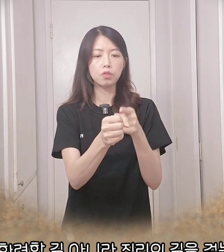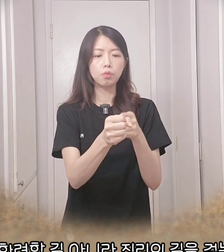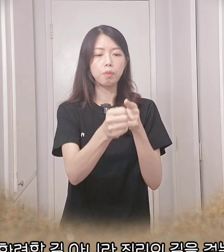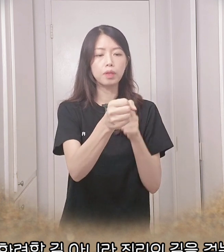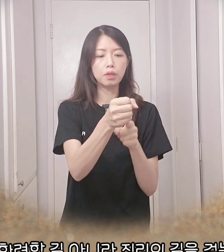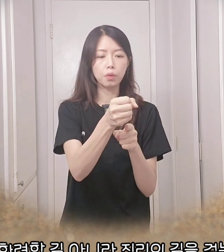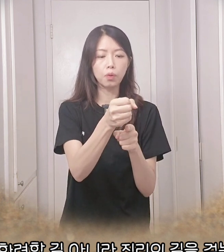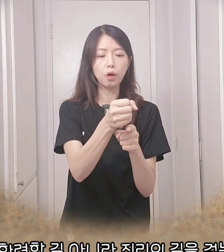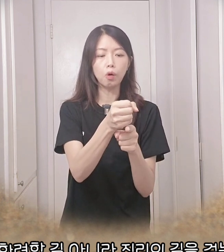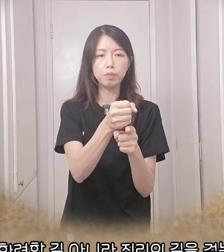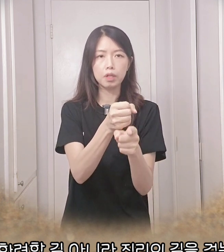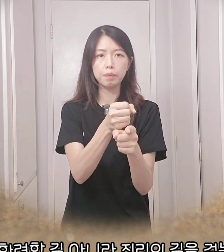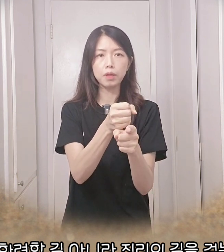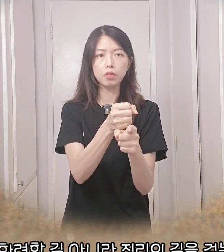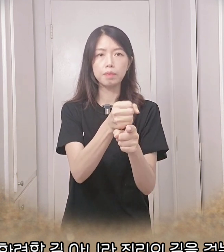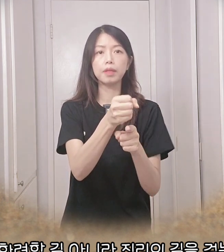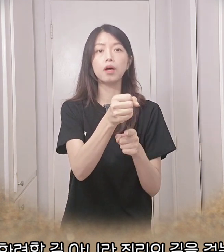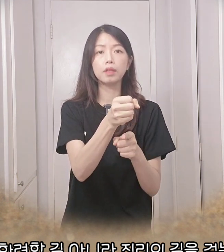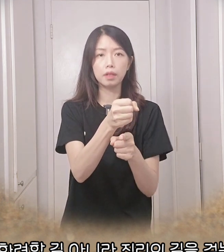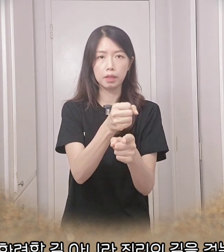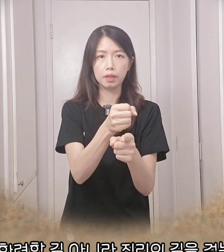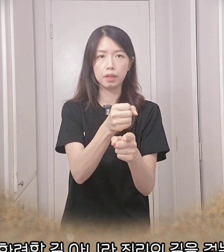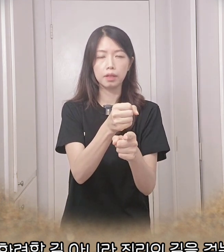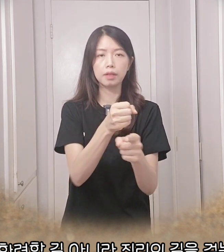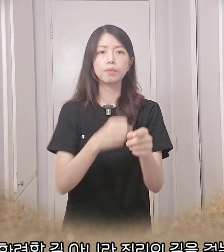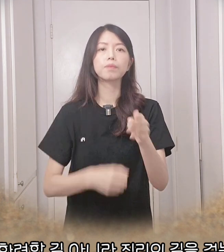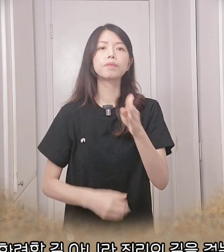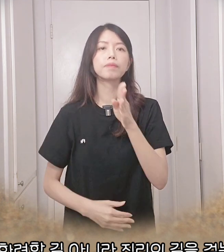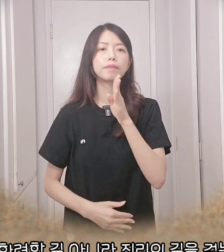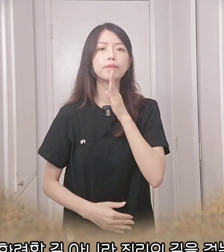피셔서 이 주먹 밑으로 검지를 빼주시면 돼요. 뜻,